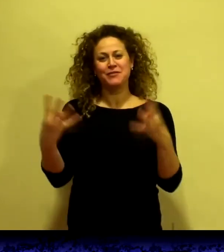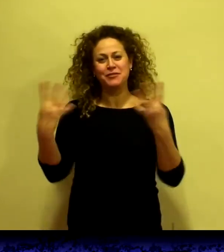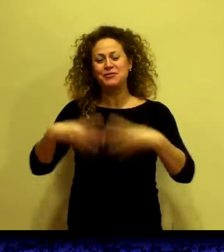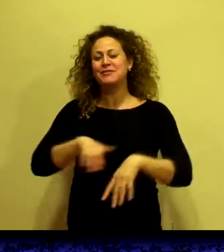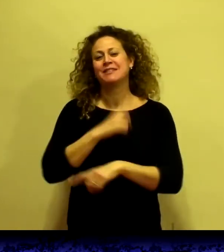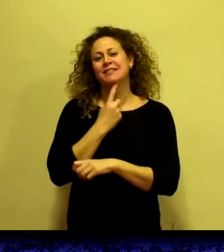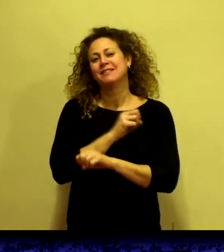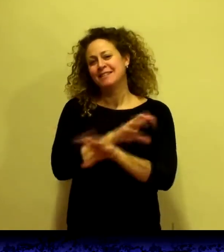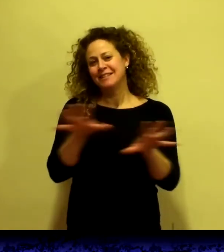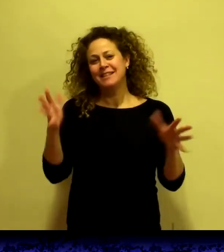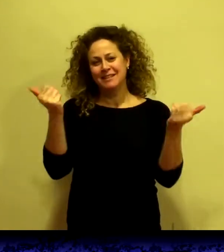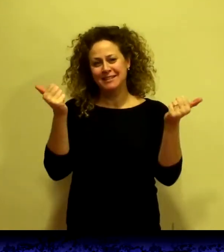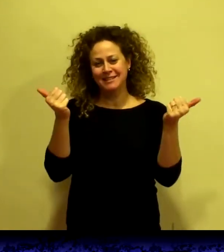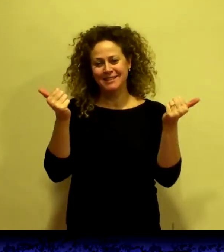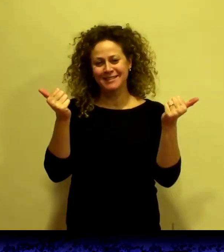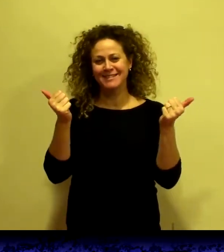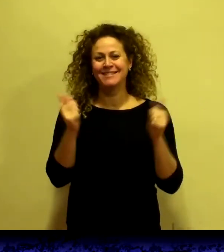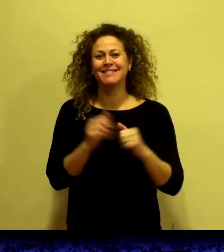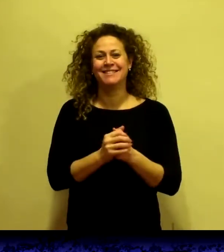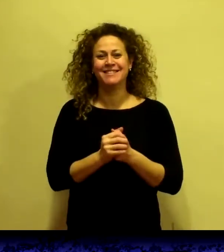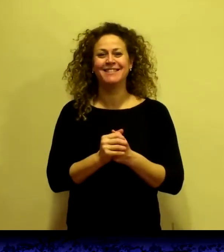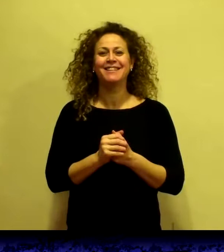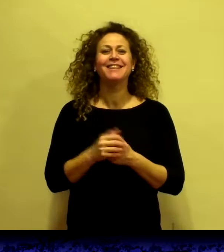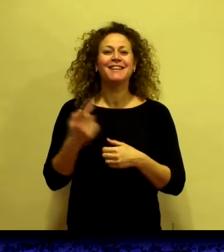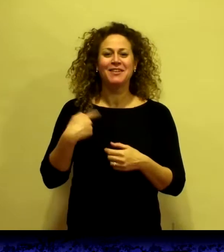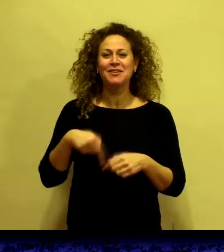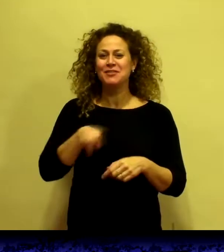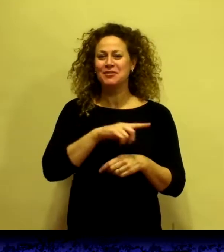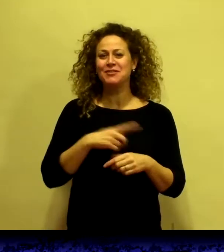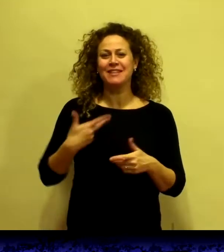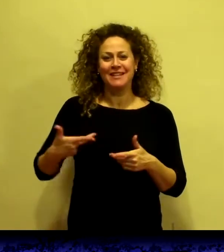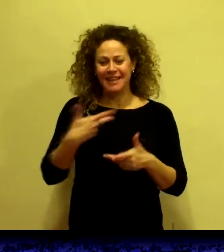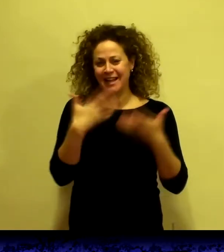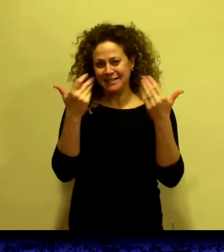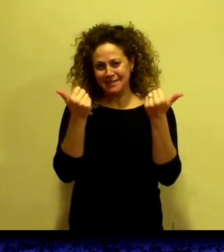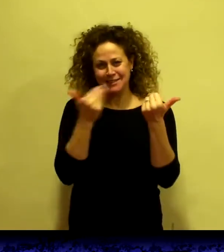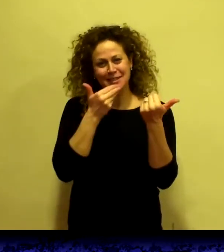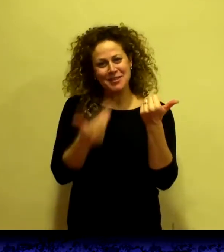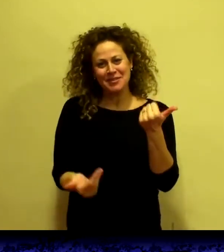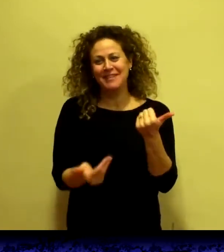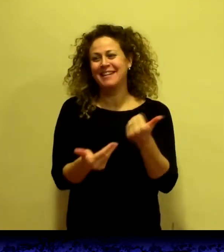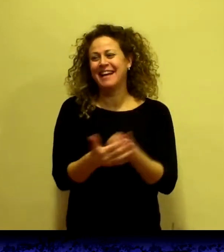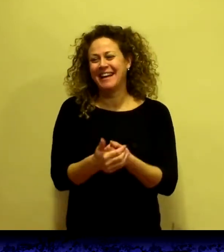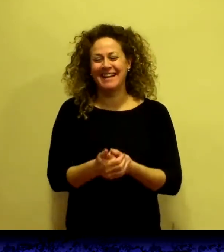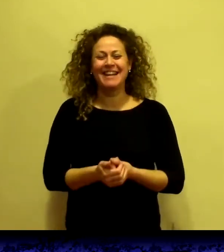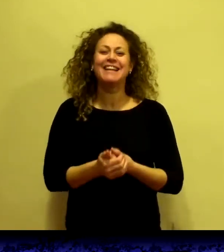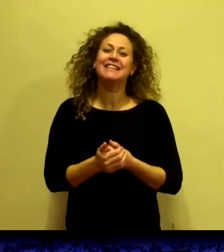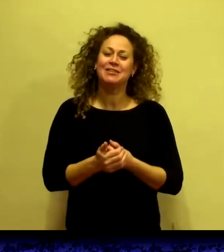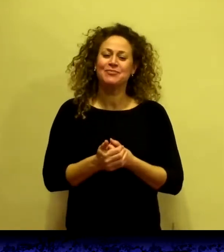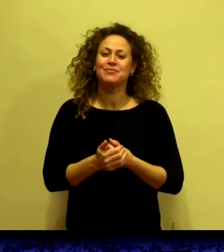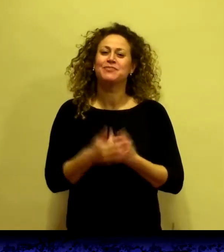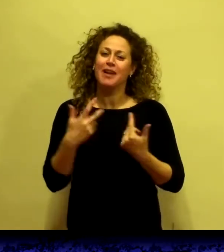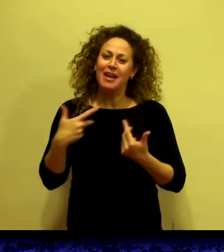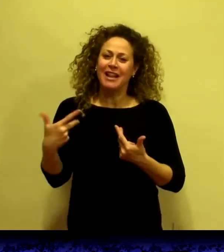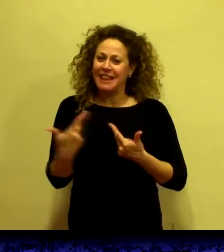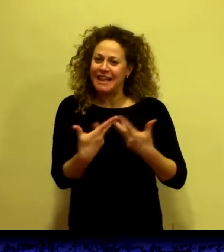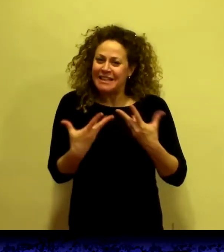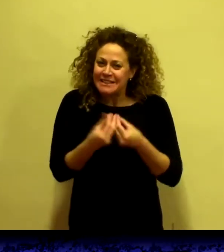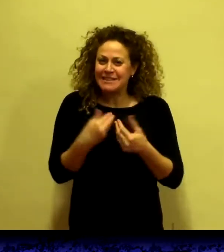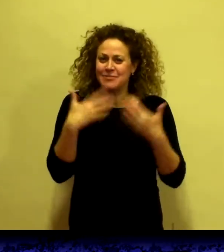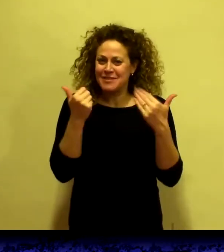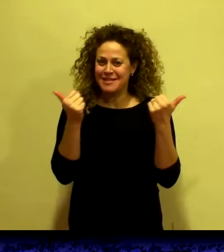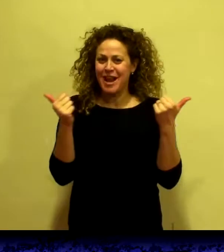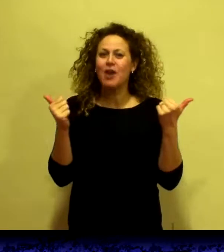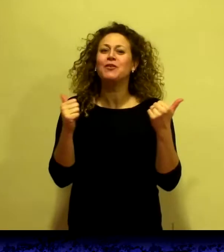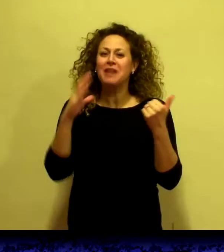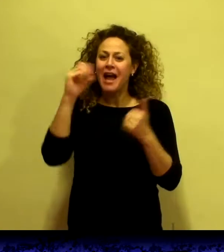non saluta. Pensavo maleducato. Pensavo tutti e tre dell'altra parte. Salutiamo tutti e tre, pensavo dell'altra anche parte. Anche